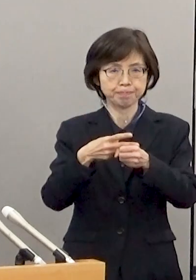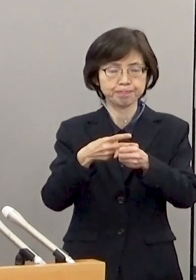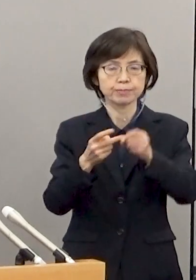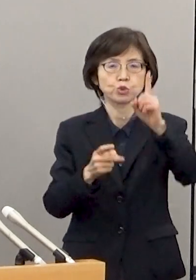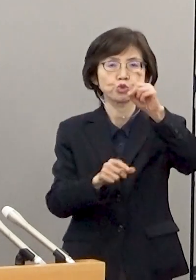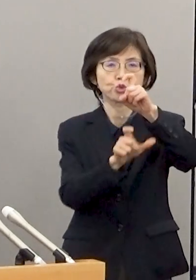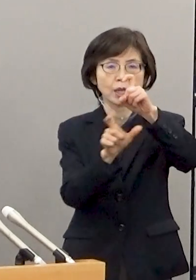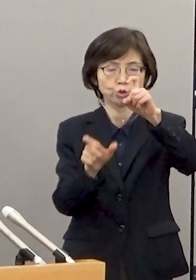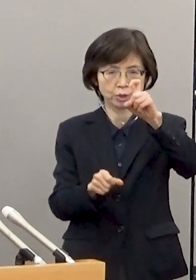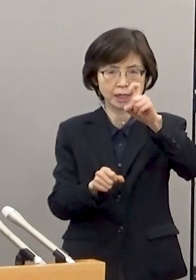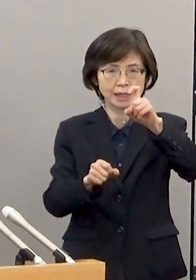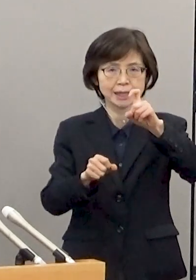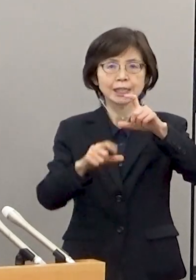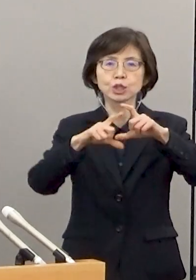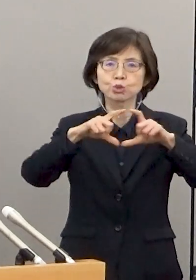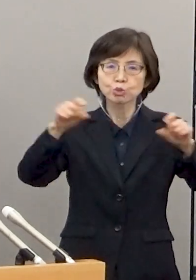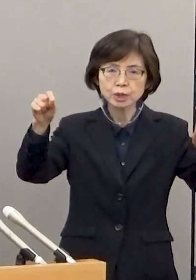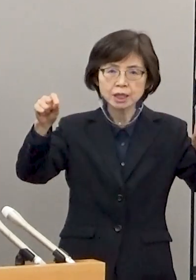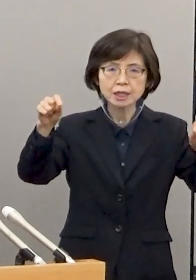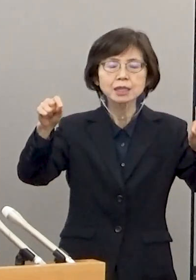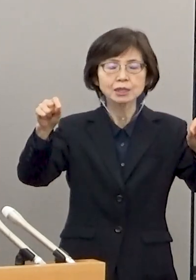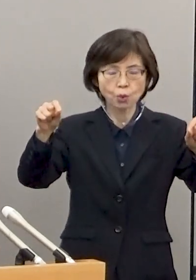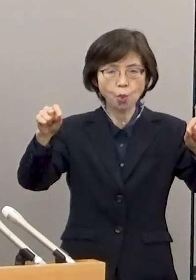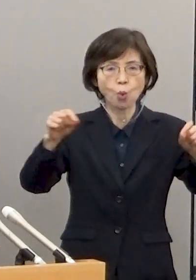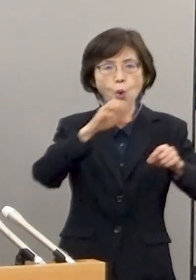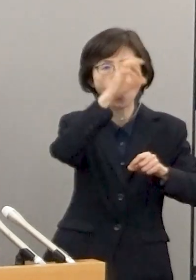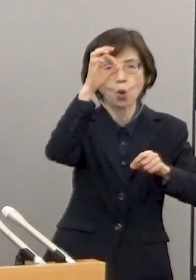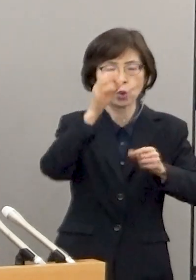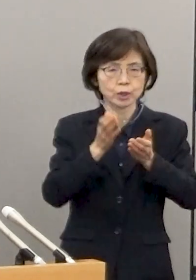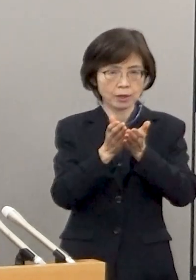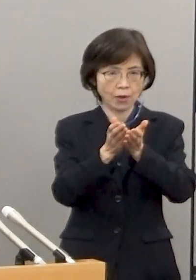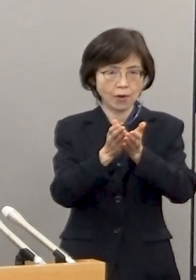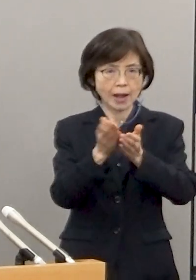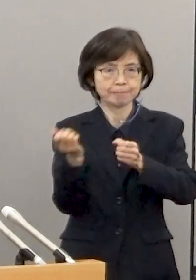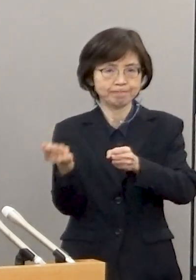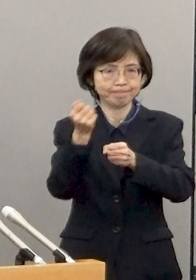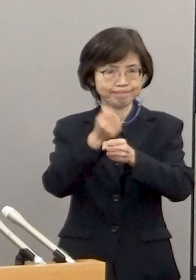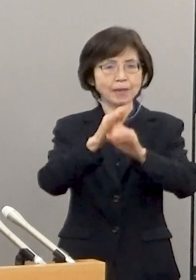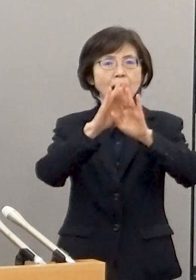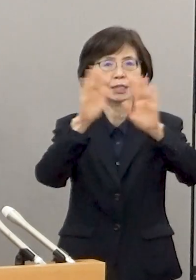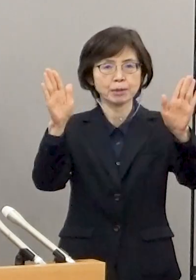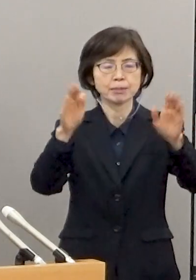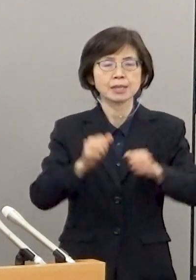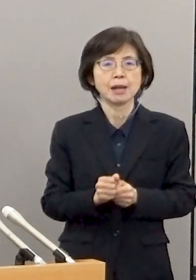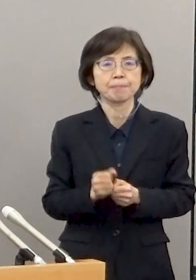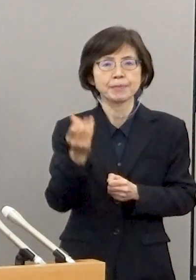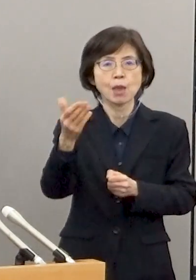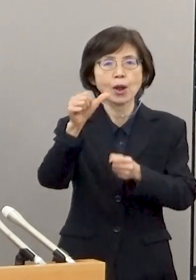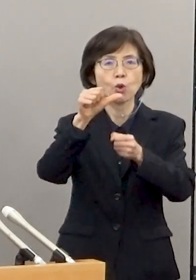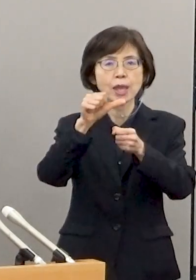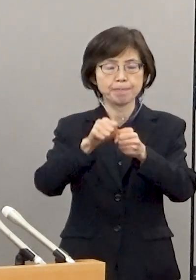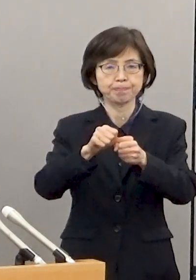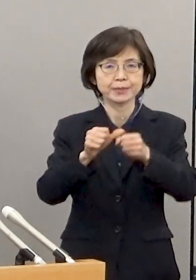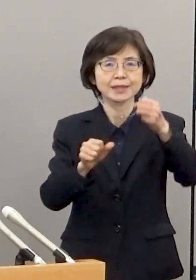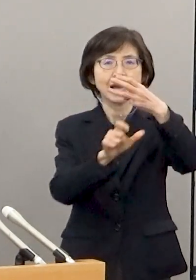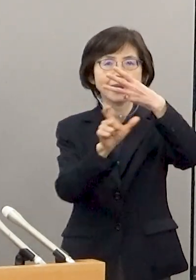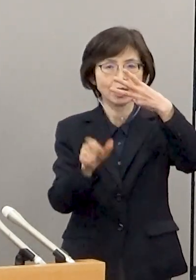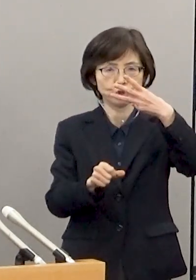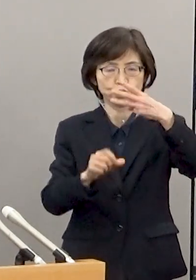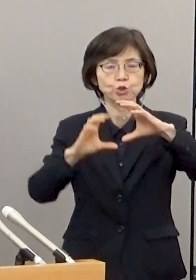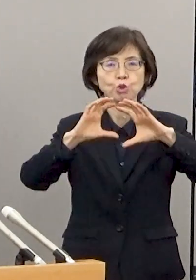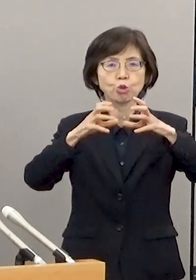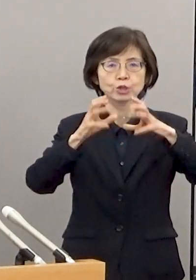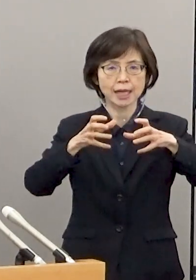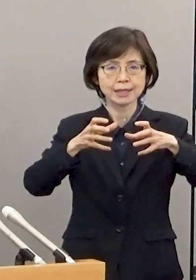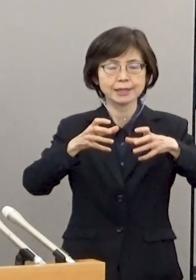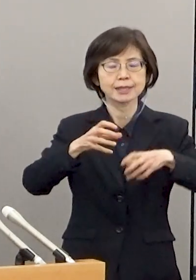月に国内クルーズ客船の運航が再開をいたしまして、令和5年3月には国際ク